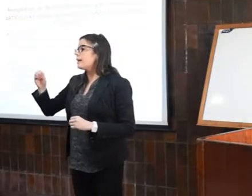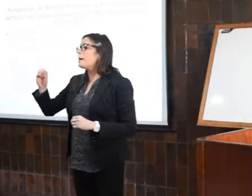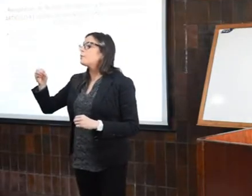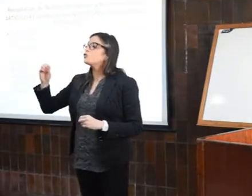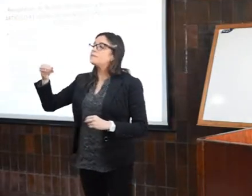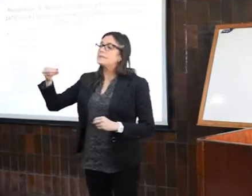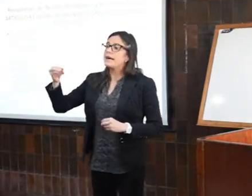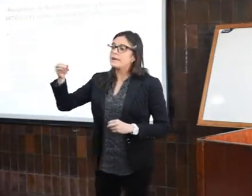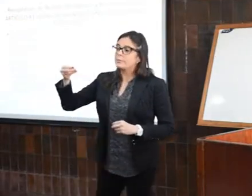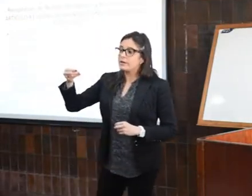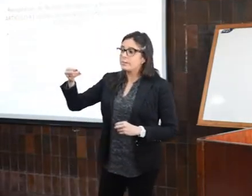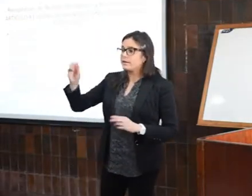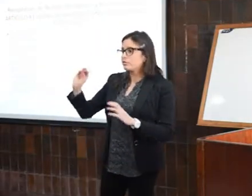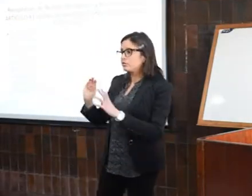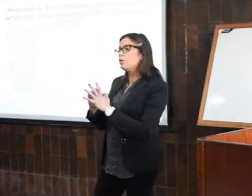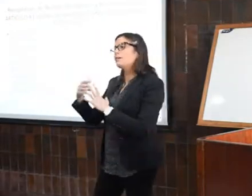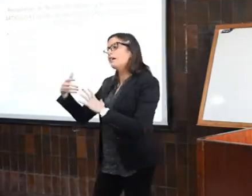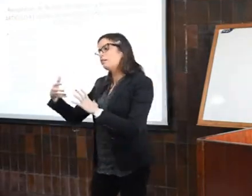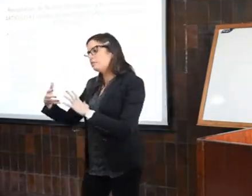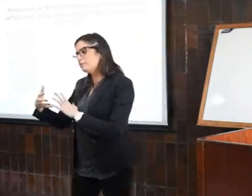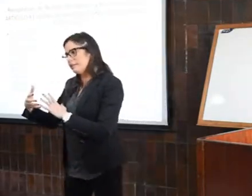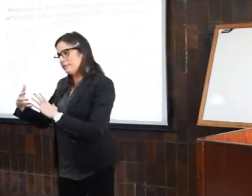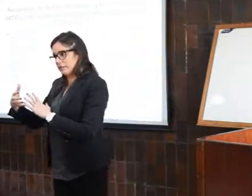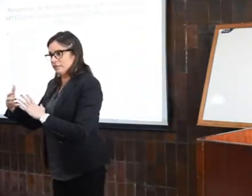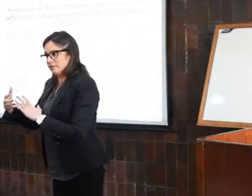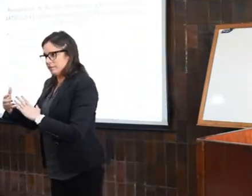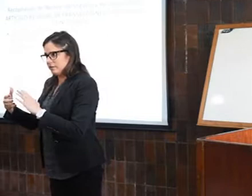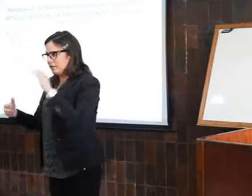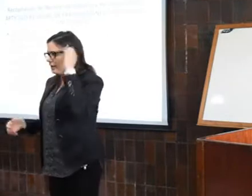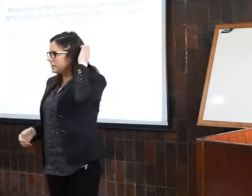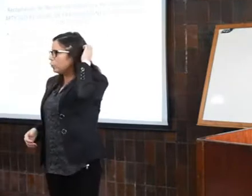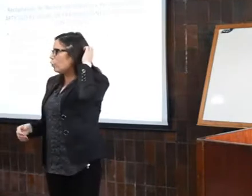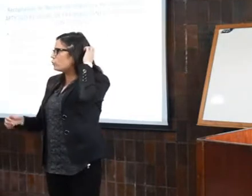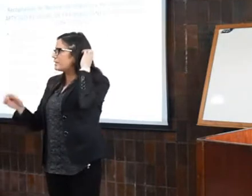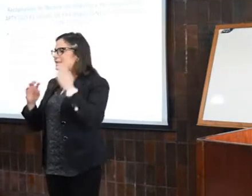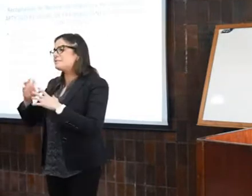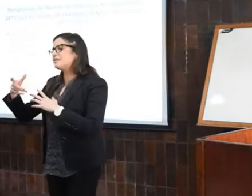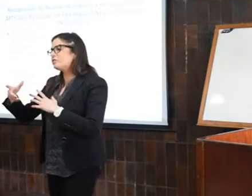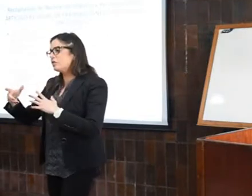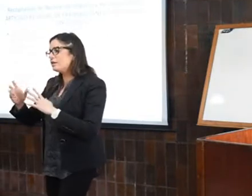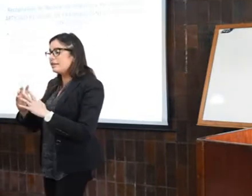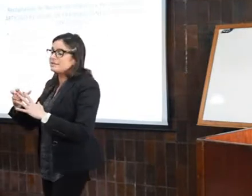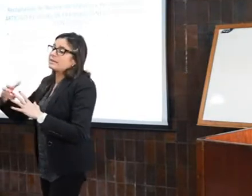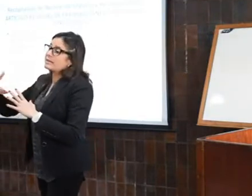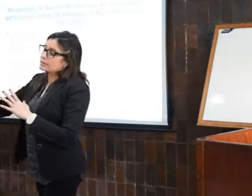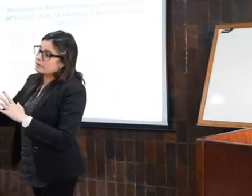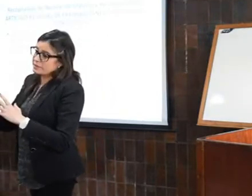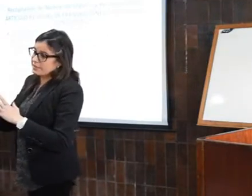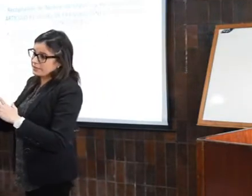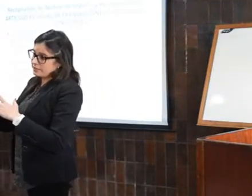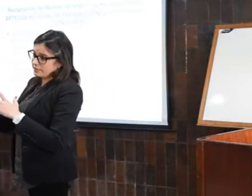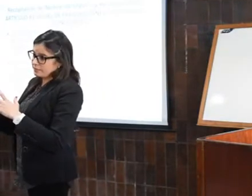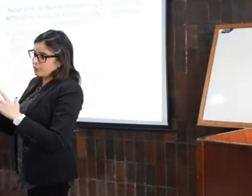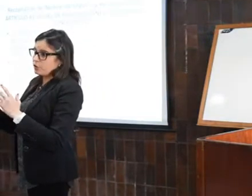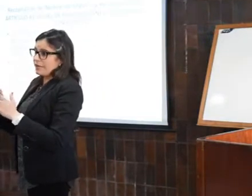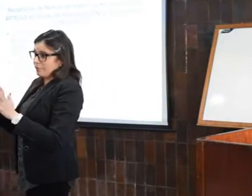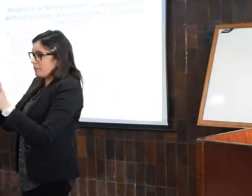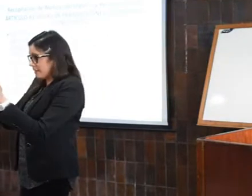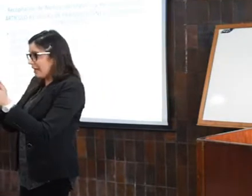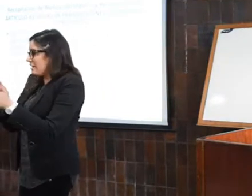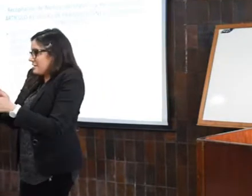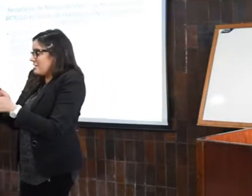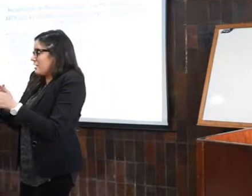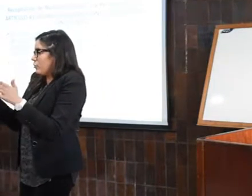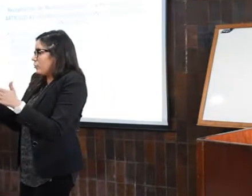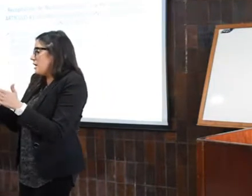te das cuenta que hay más posibilidades que pudiera pasar esta serie de atacar de otra manera o con ciertas transacciones que las atacan en una manera pero las